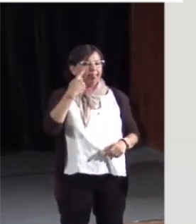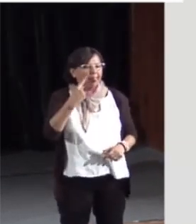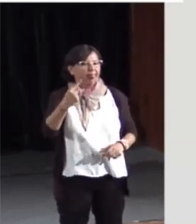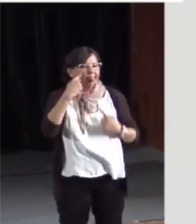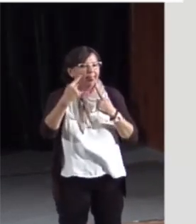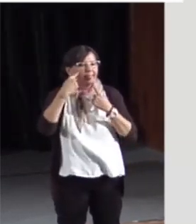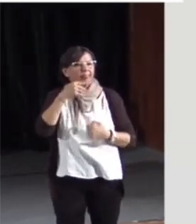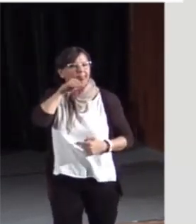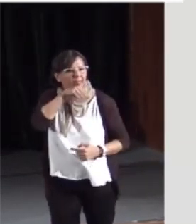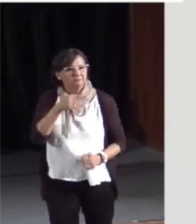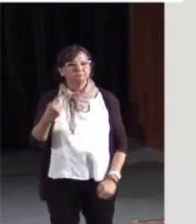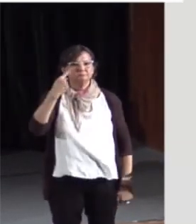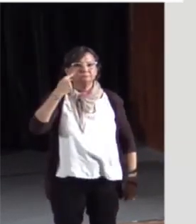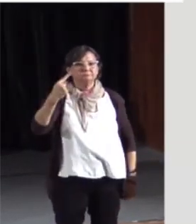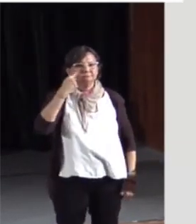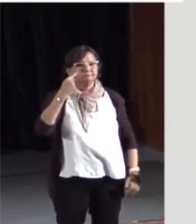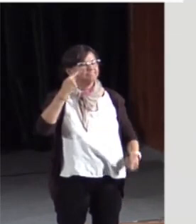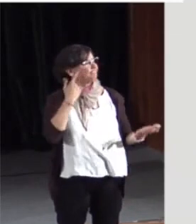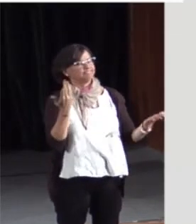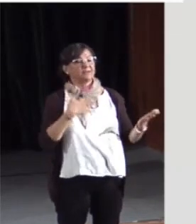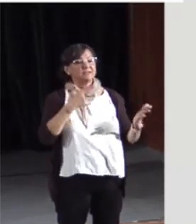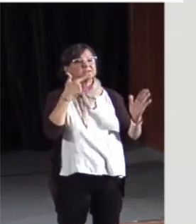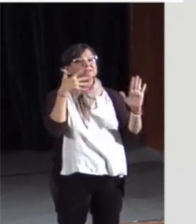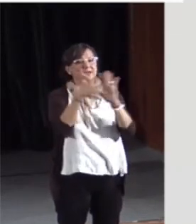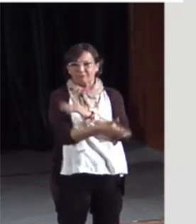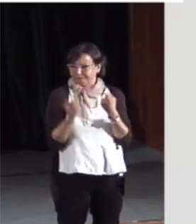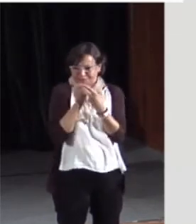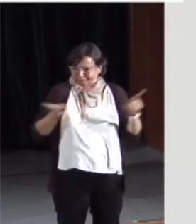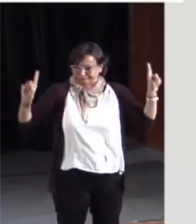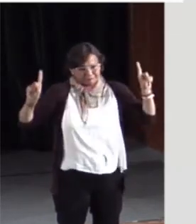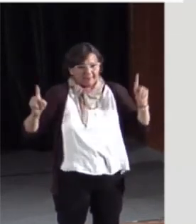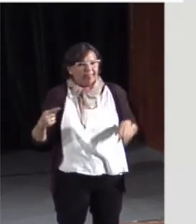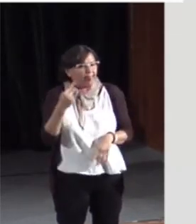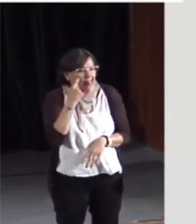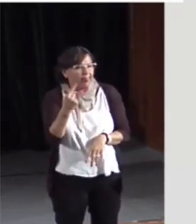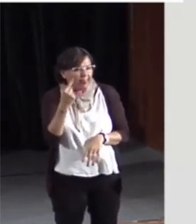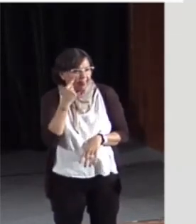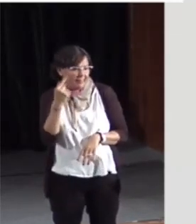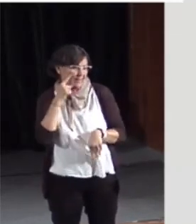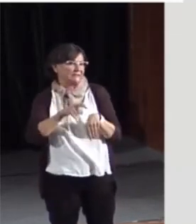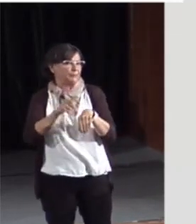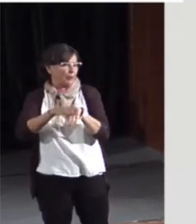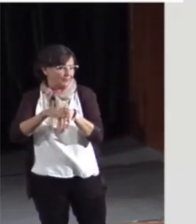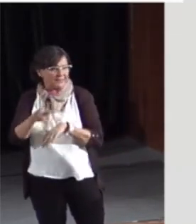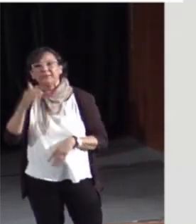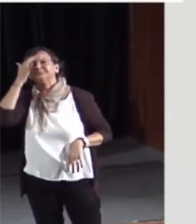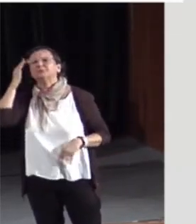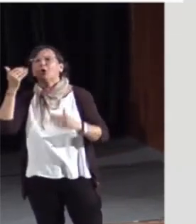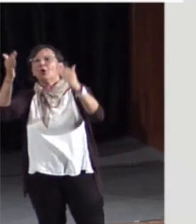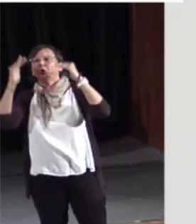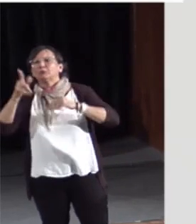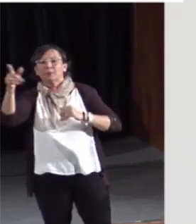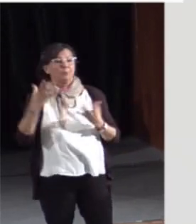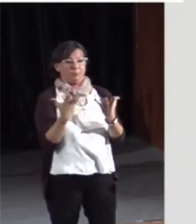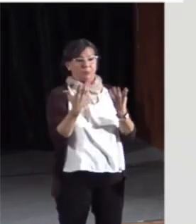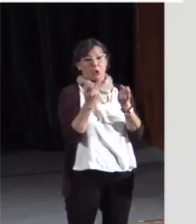denotar esa repetición, esa frecuencia. Y ahí veis la diferencia. entre